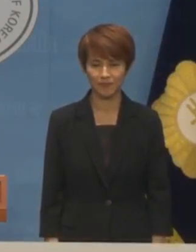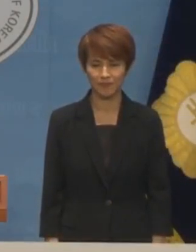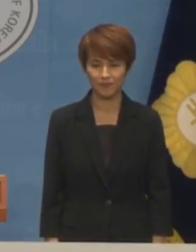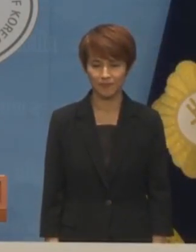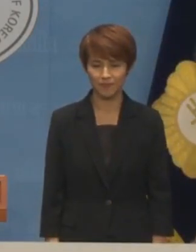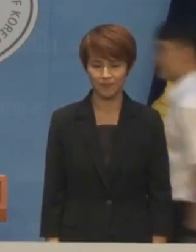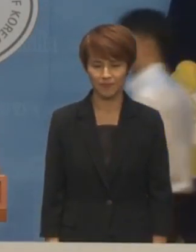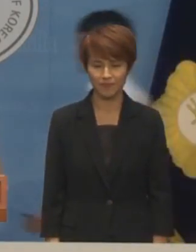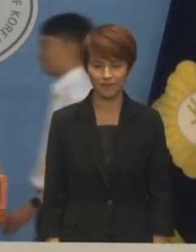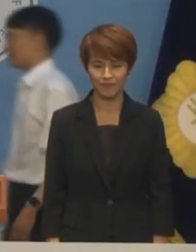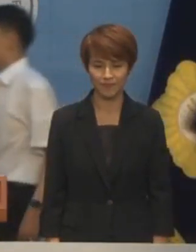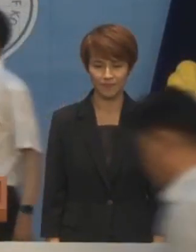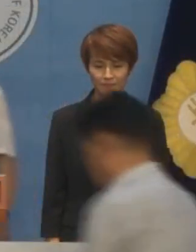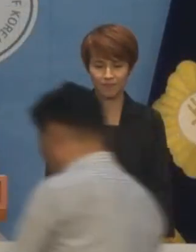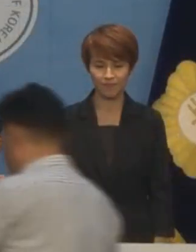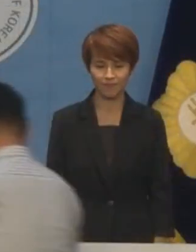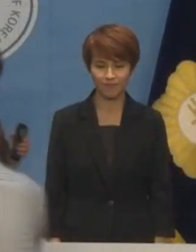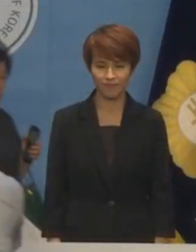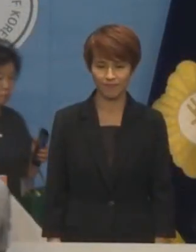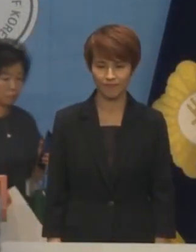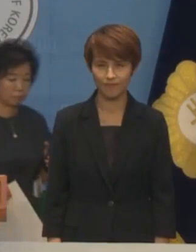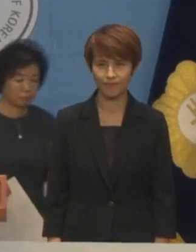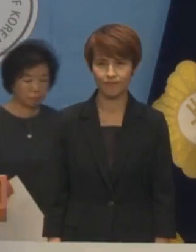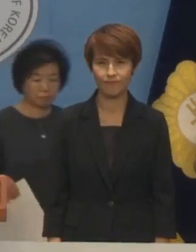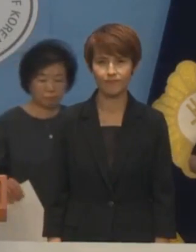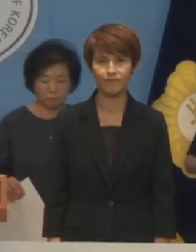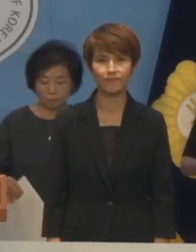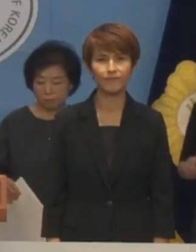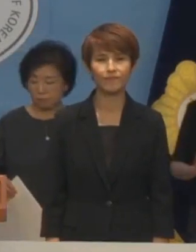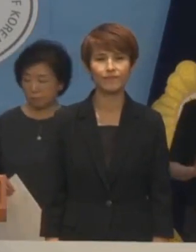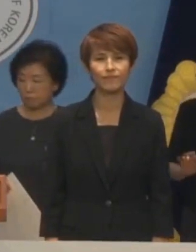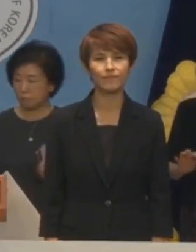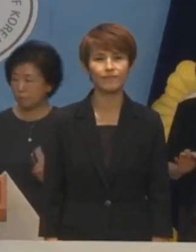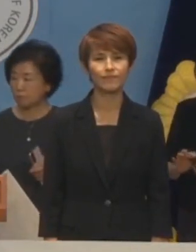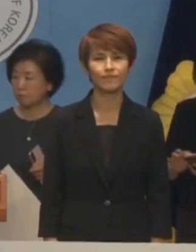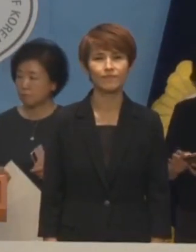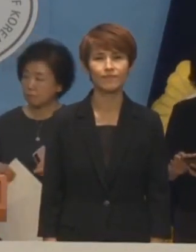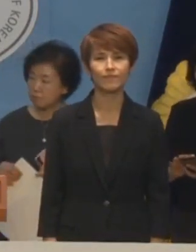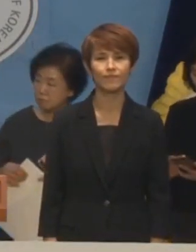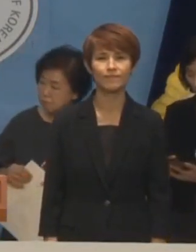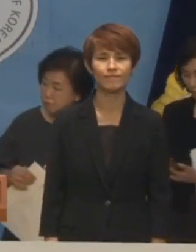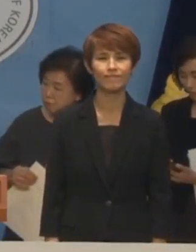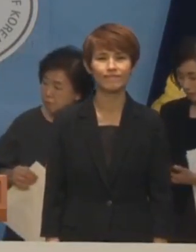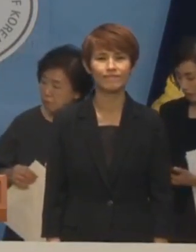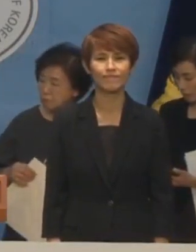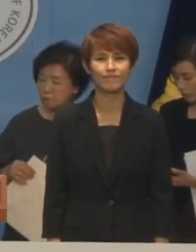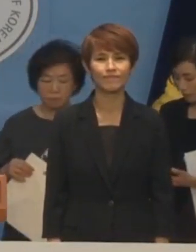이쪽이 나실 것 같아요. 국장님 이쪽. 그래야 보기가 균형이 맞아.